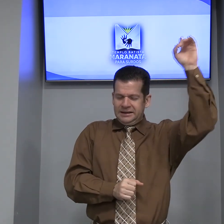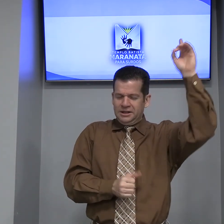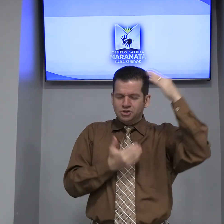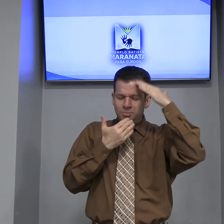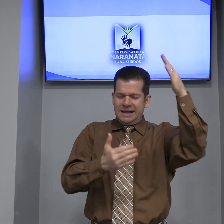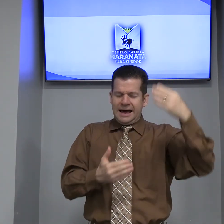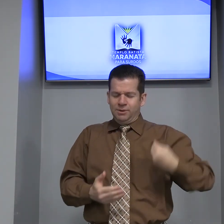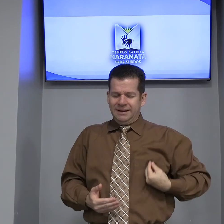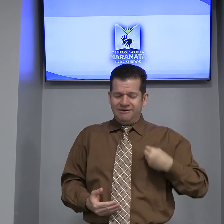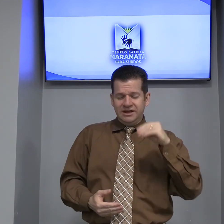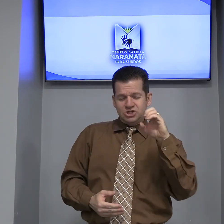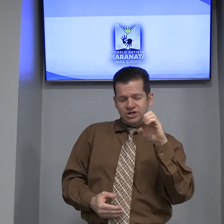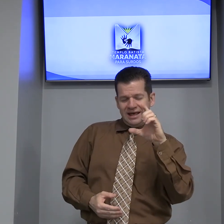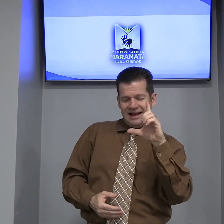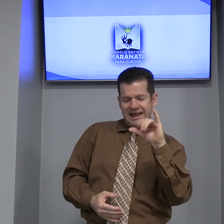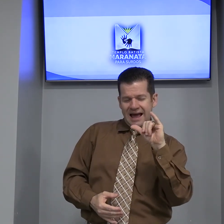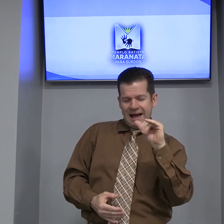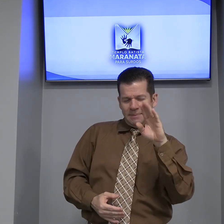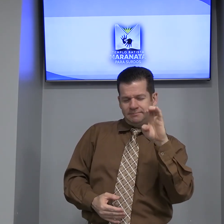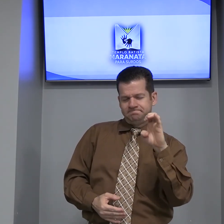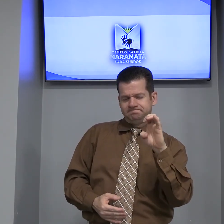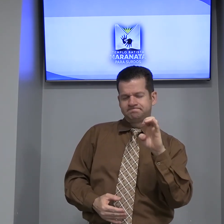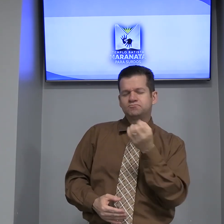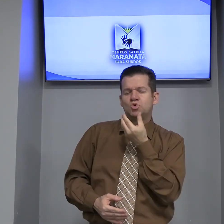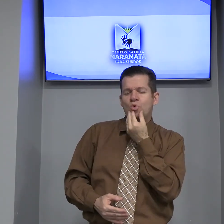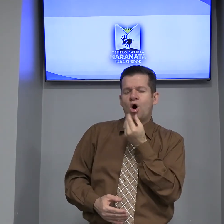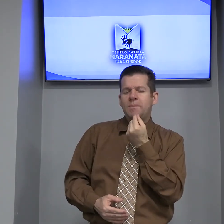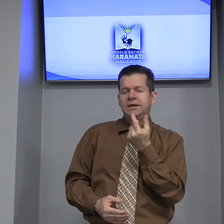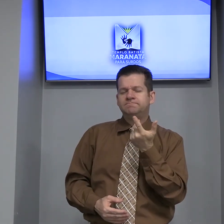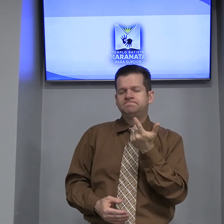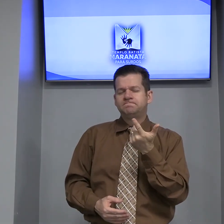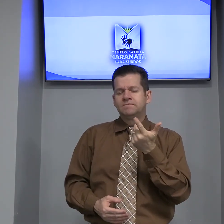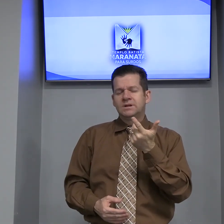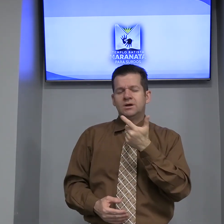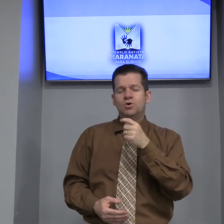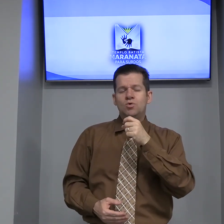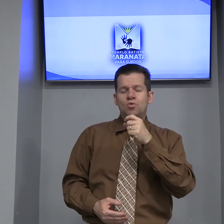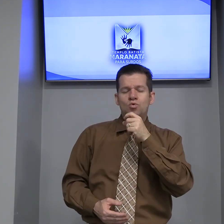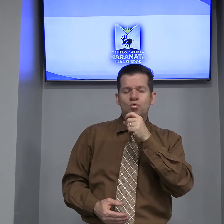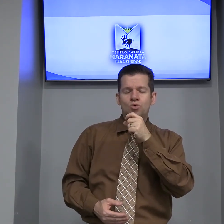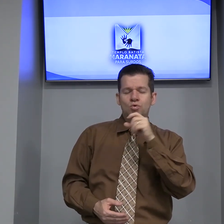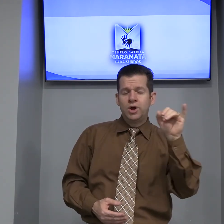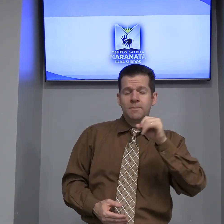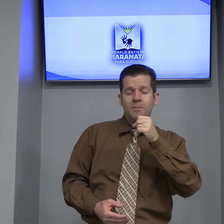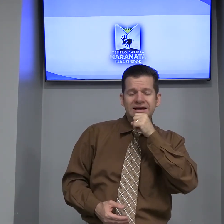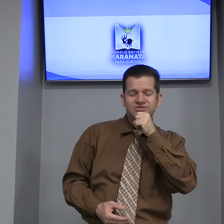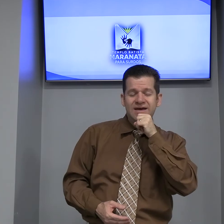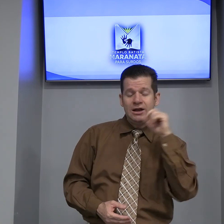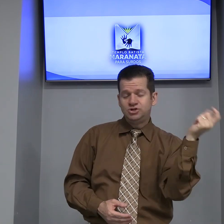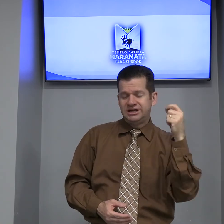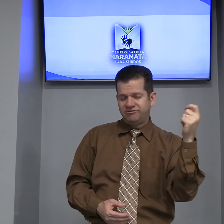Deus, obrigado pela vida de Eliabe, um homem, o irmão mais velho de Davi.